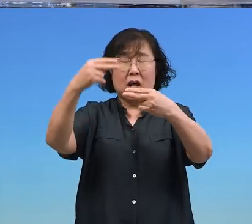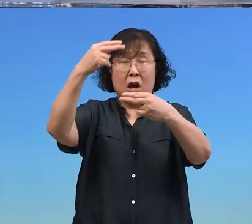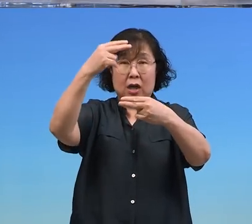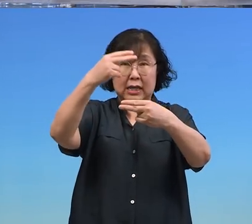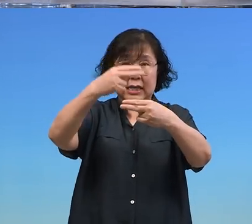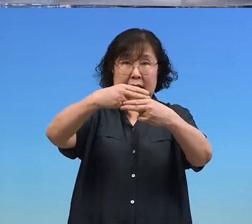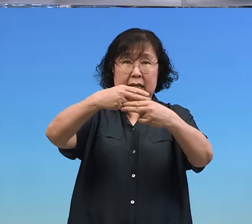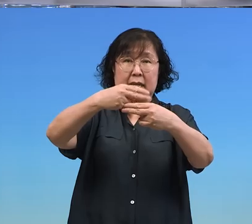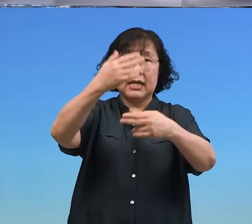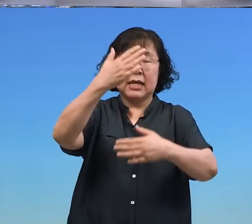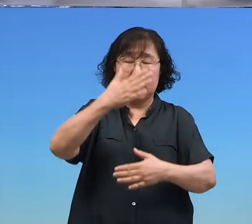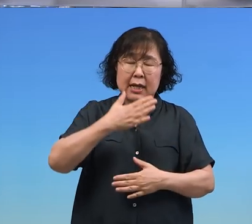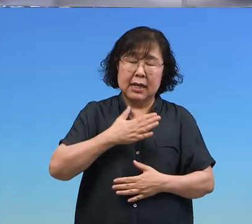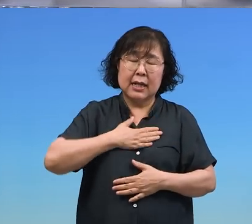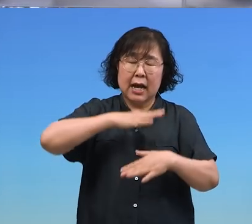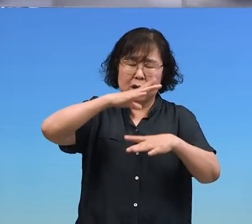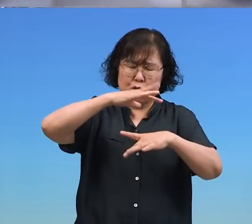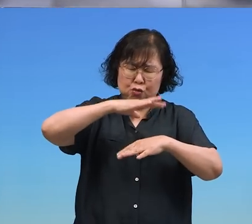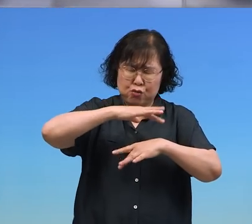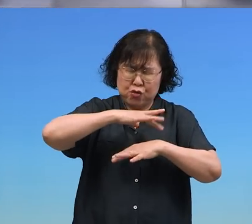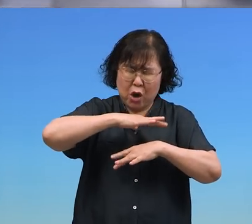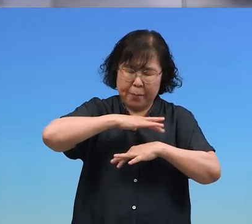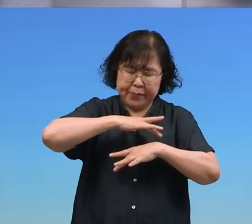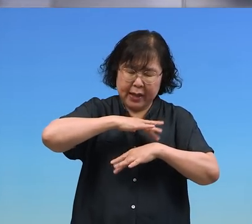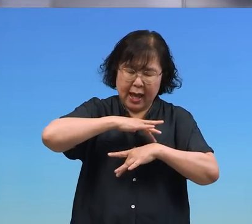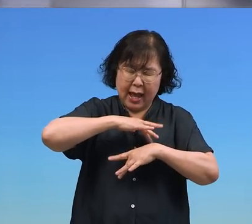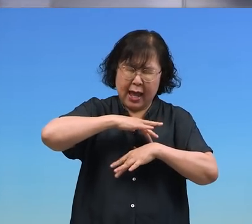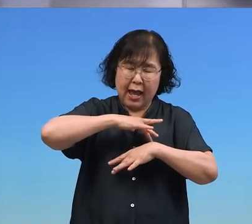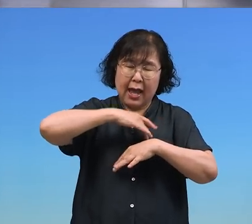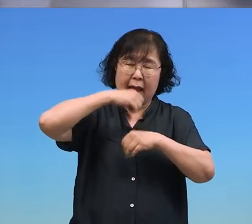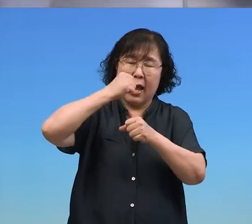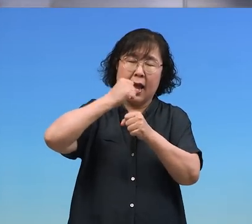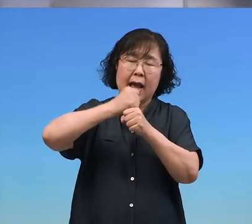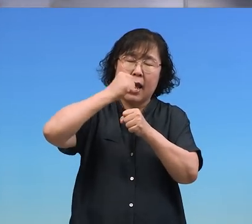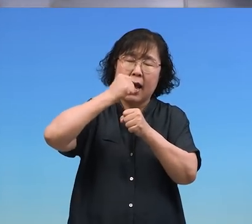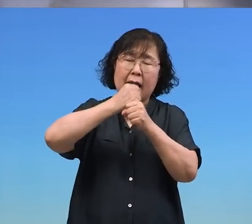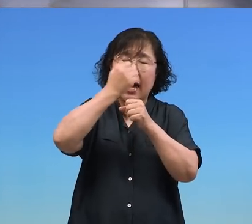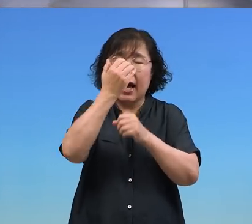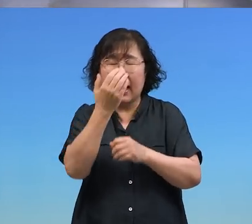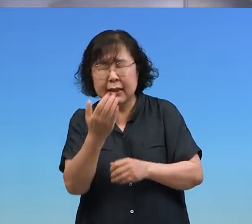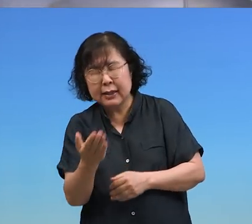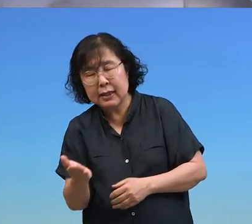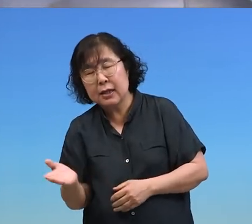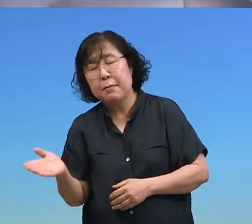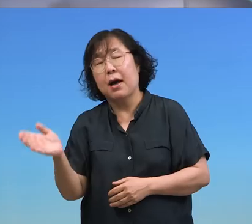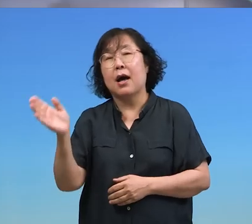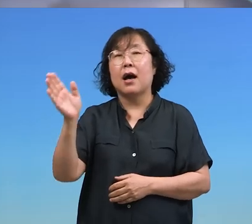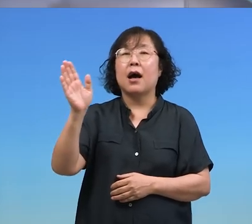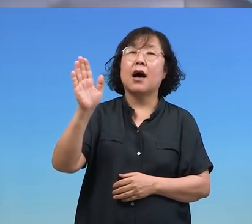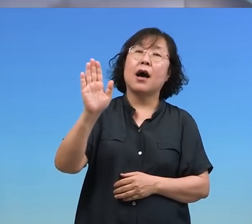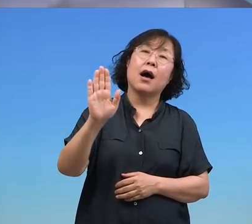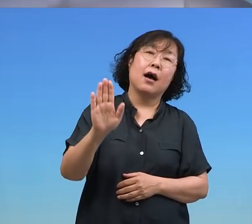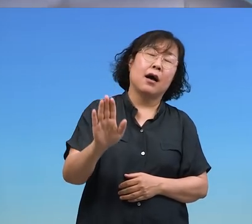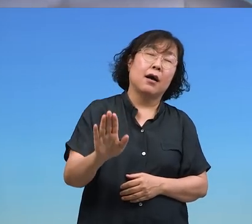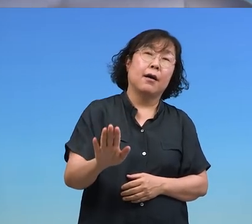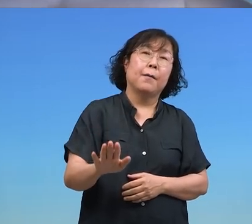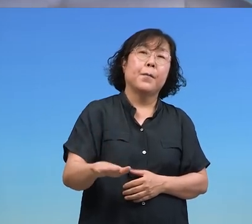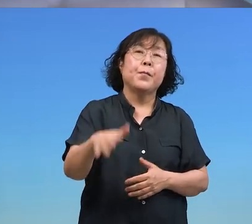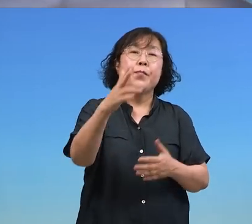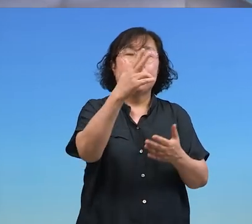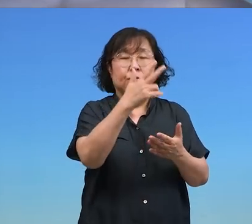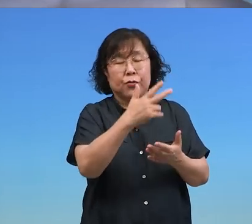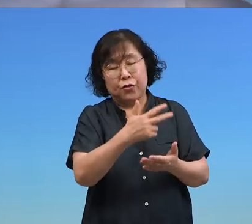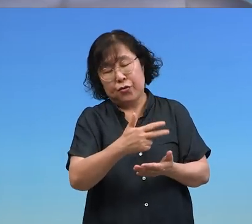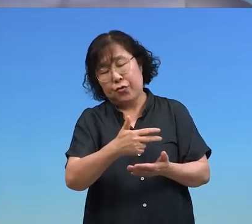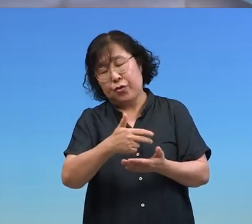나를 두렵게 하지마 나를 두렵게 물러서지 말고 선포하며